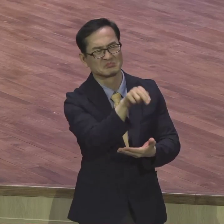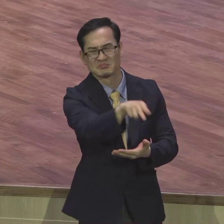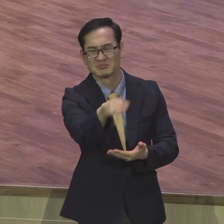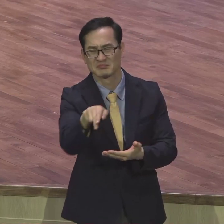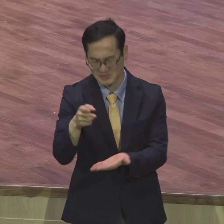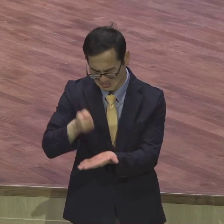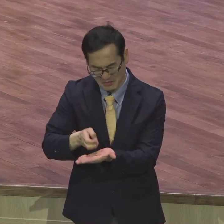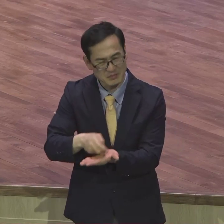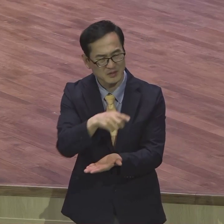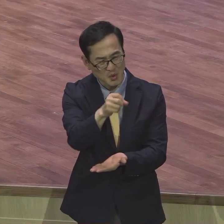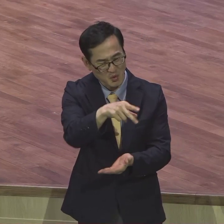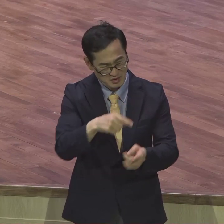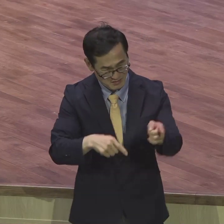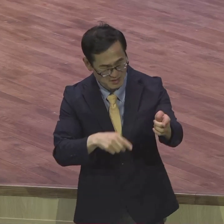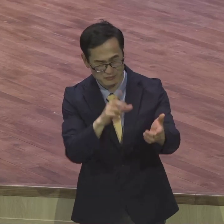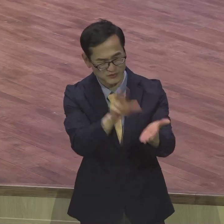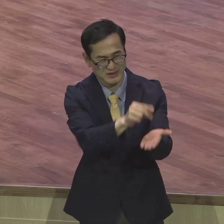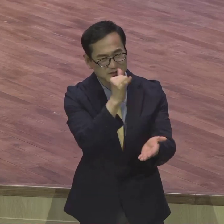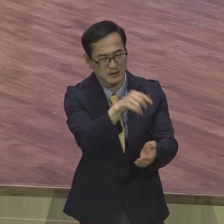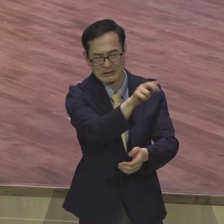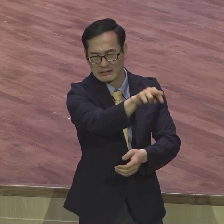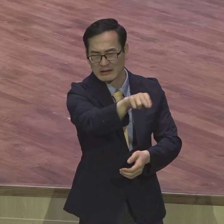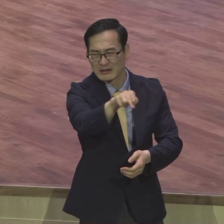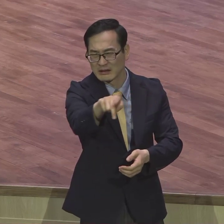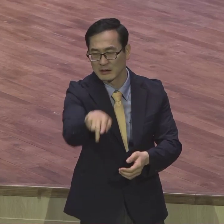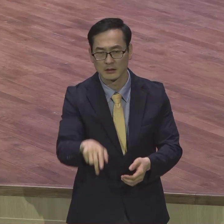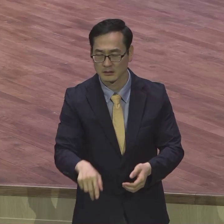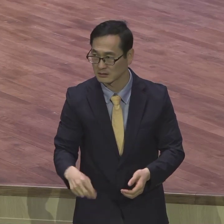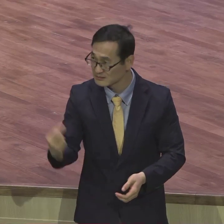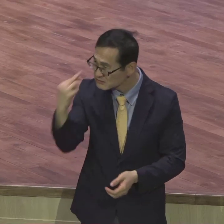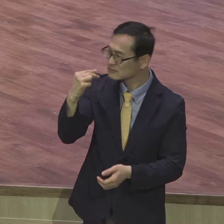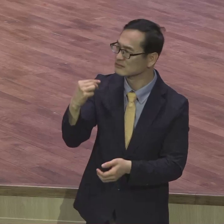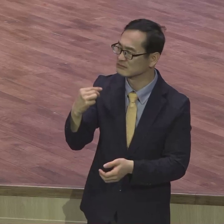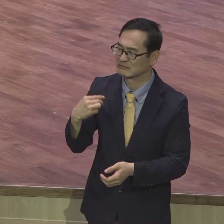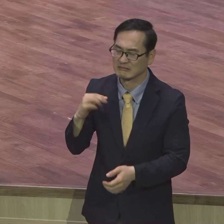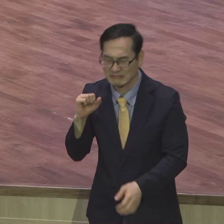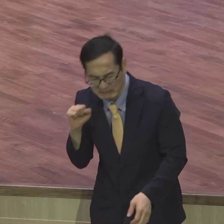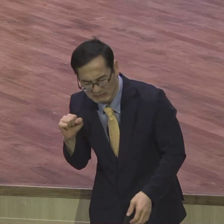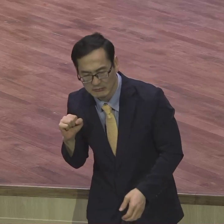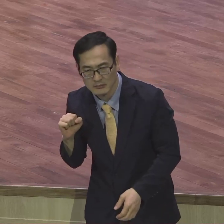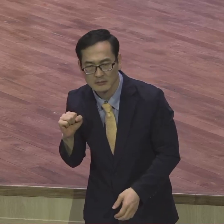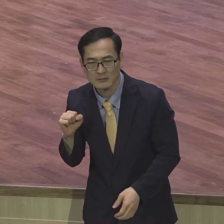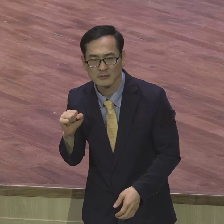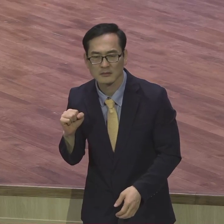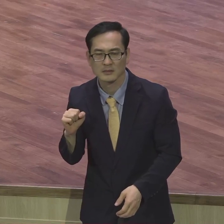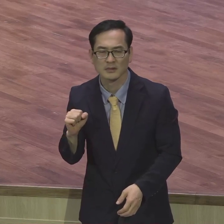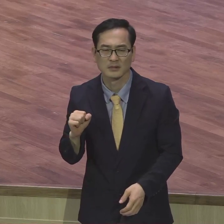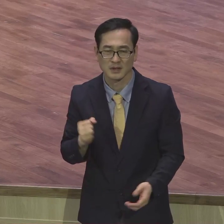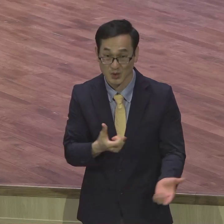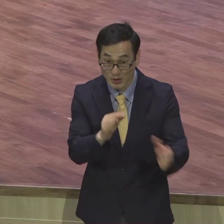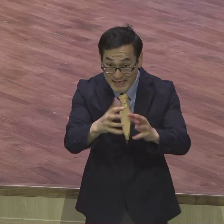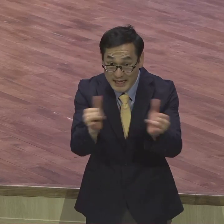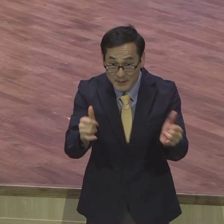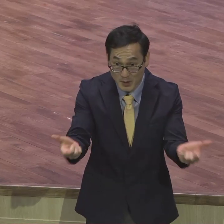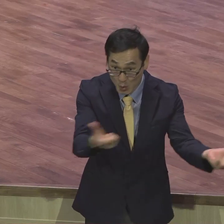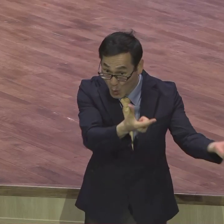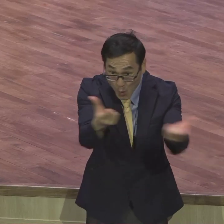이런데 불신자처럼 그런데 매여 있으면 안 된다는 겁니다. 죄와 사망의 법에서 해방되었다.